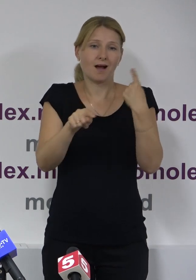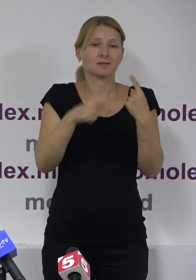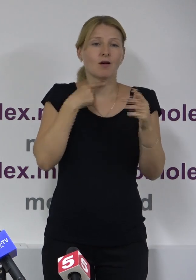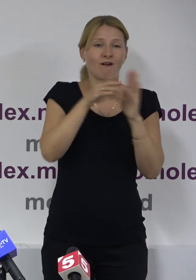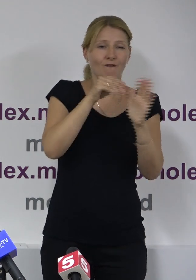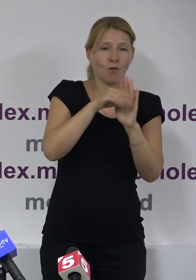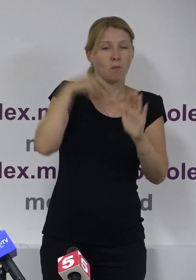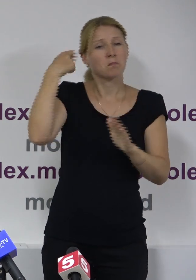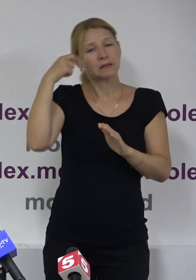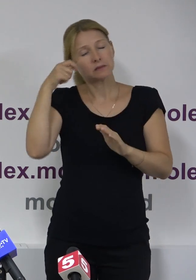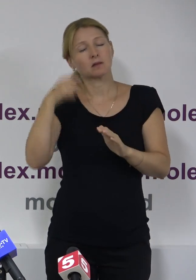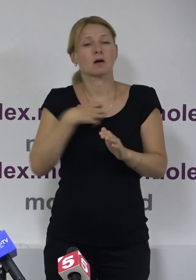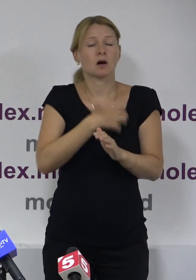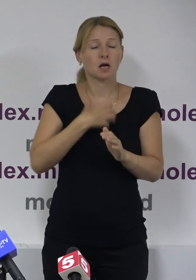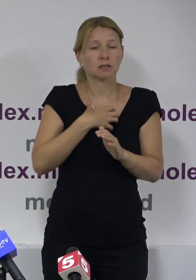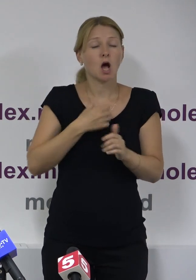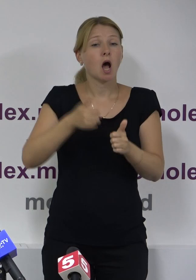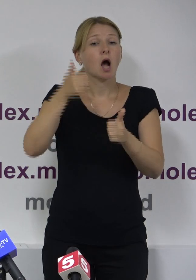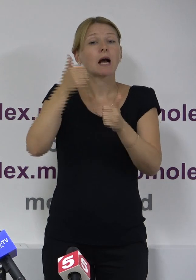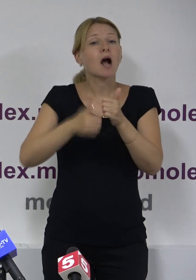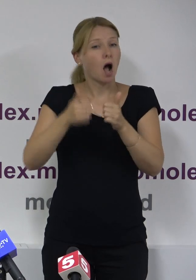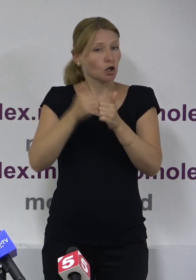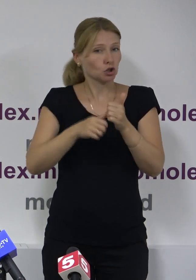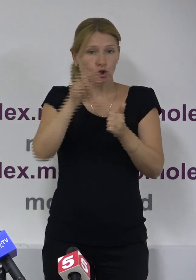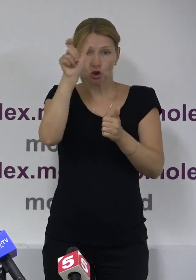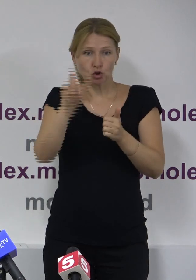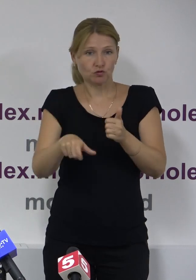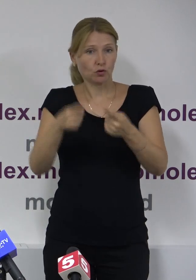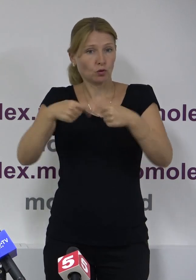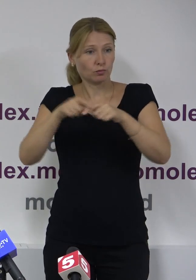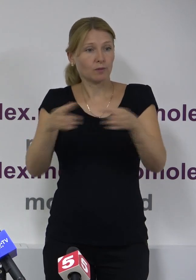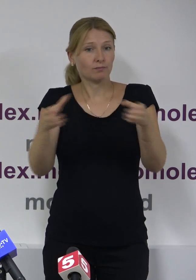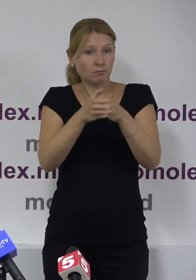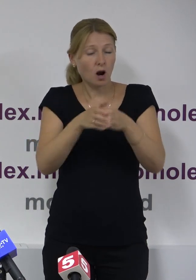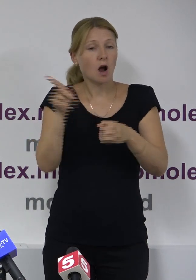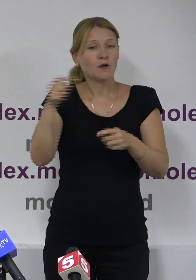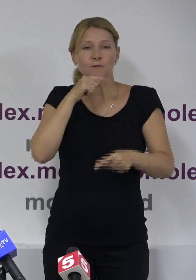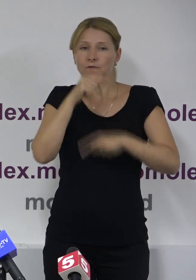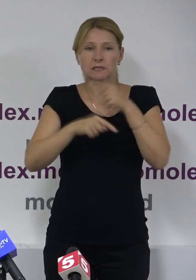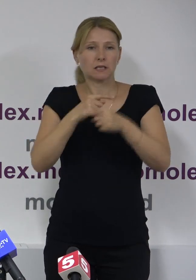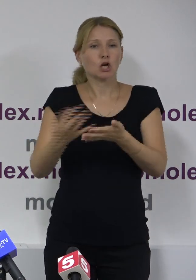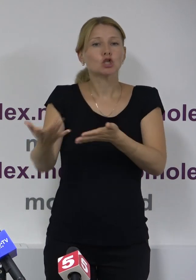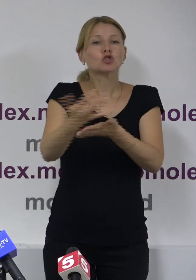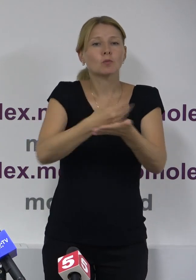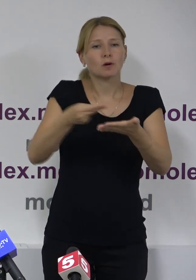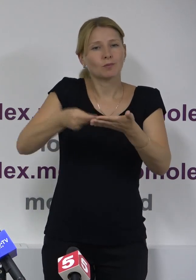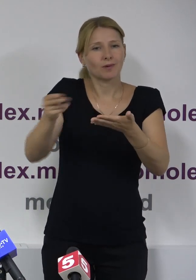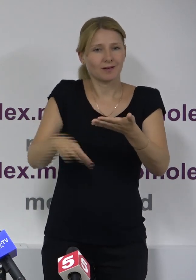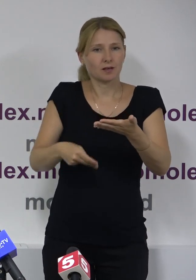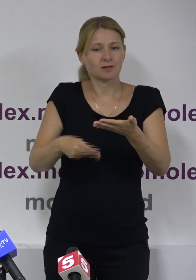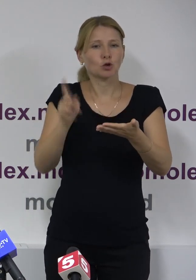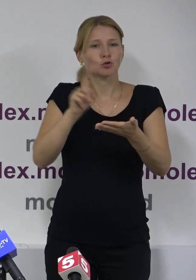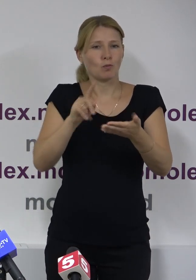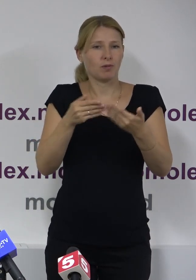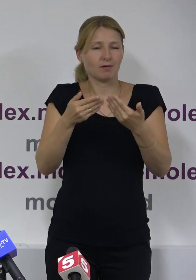toți potențialii concurenți electorali colectează semnături. De la 15.000 la 25.000 de semnături urmează a